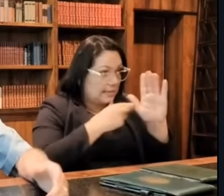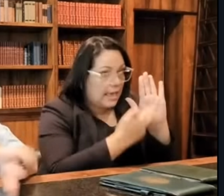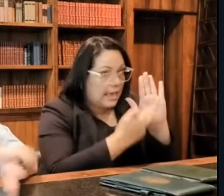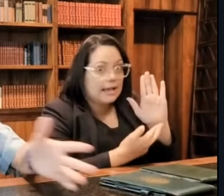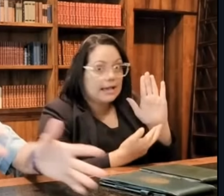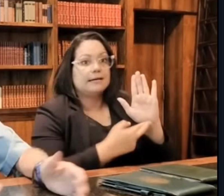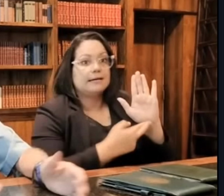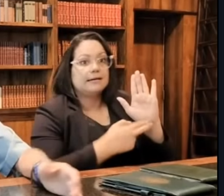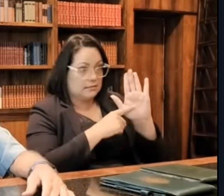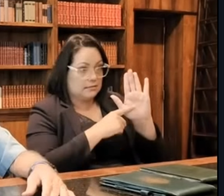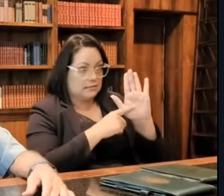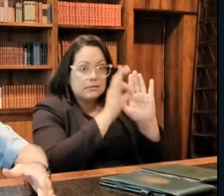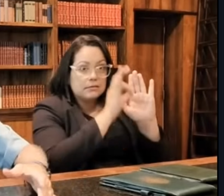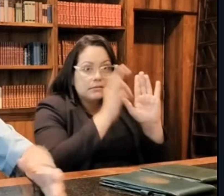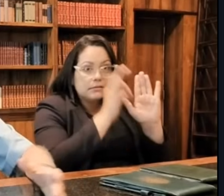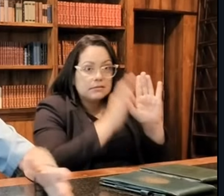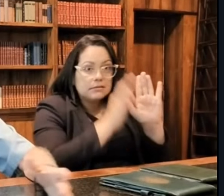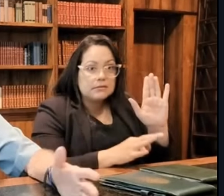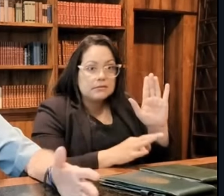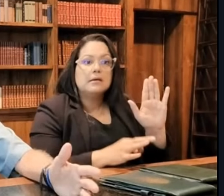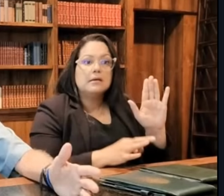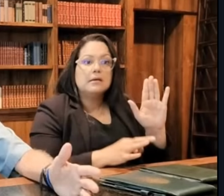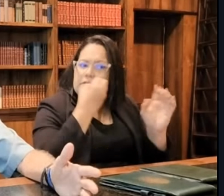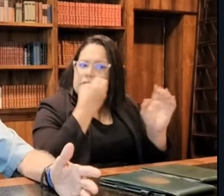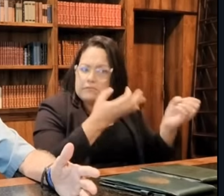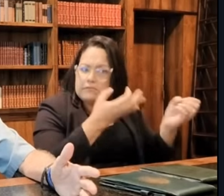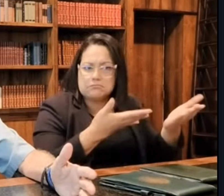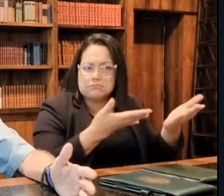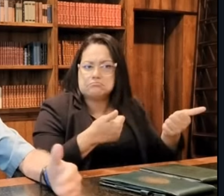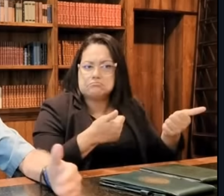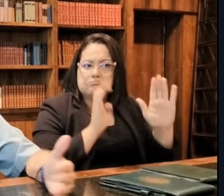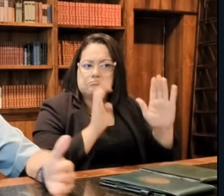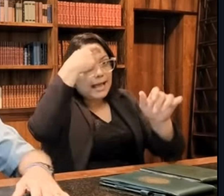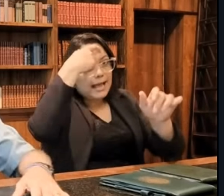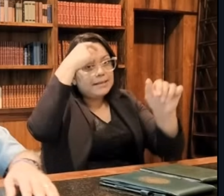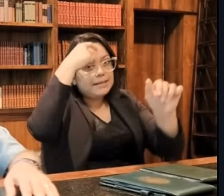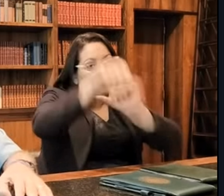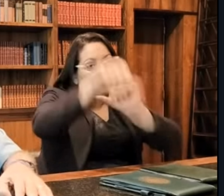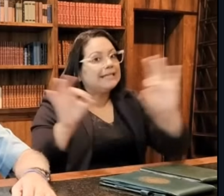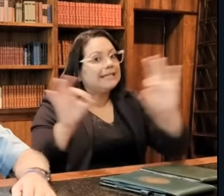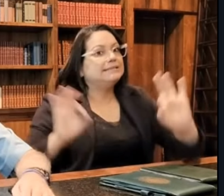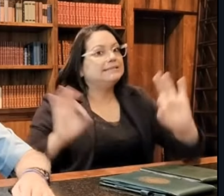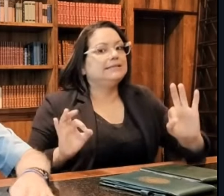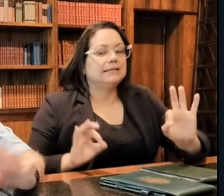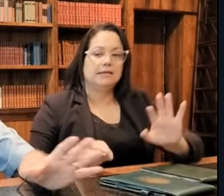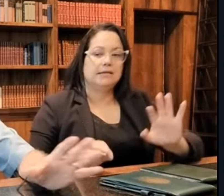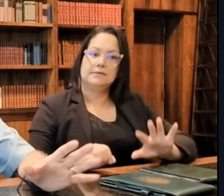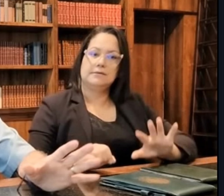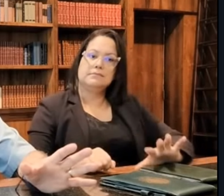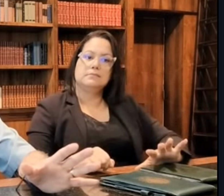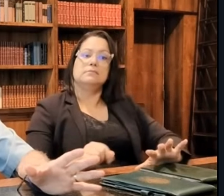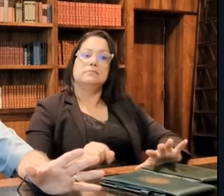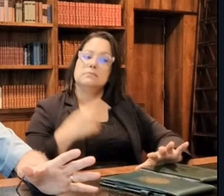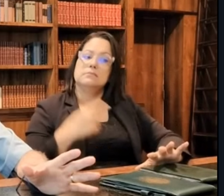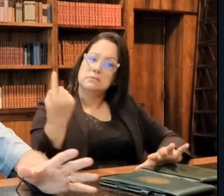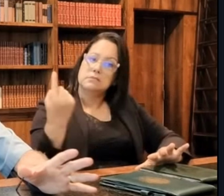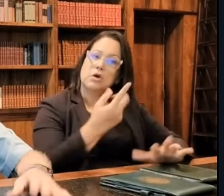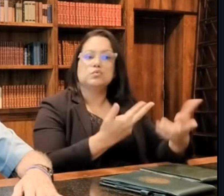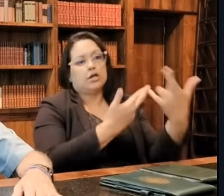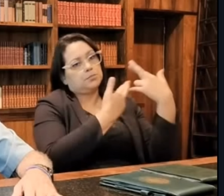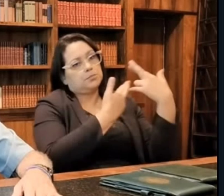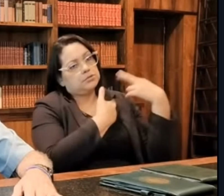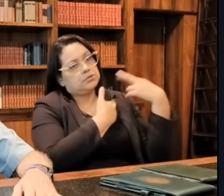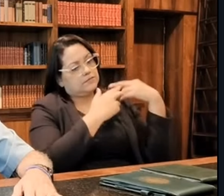você uns trechos da live do nosso presidente, eu vou colocar agora aqui para você. E nós somos responsáveis pelos nossos